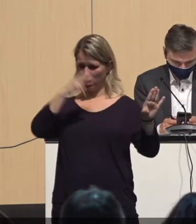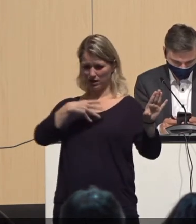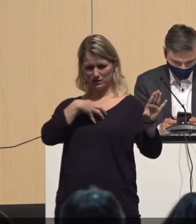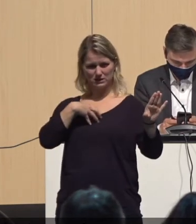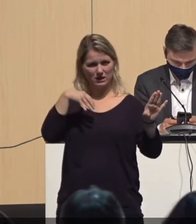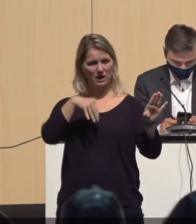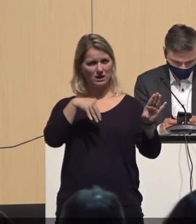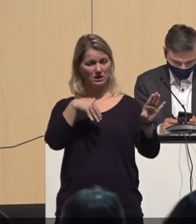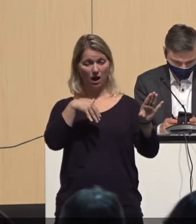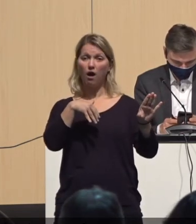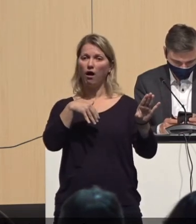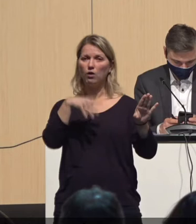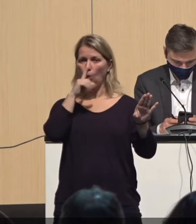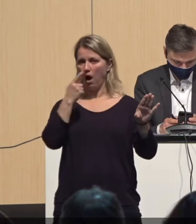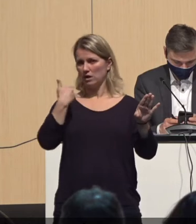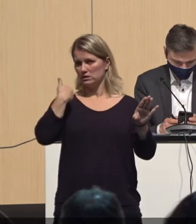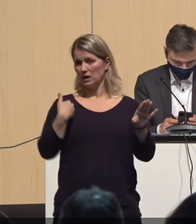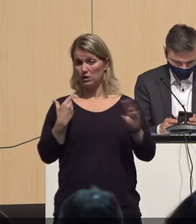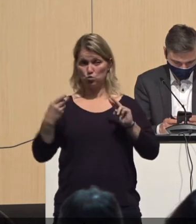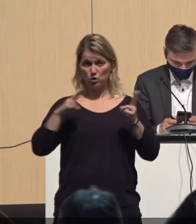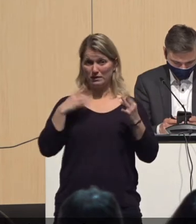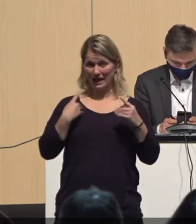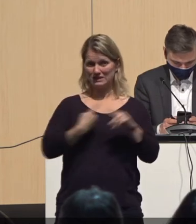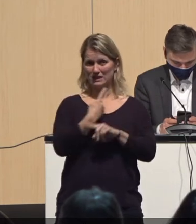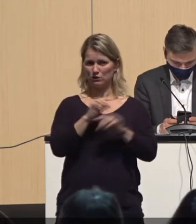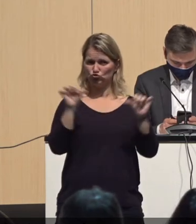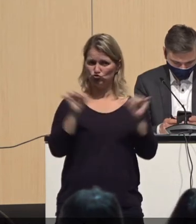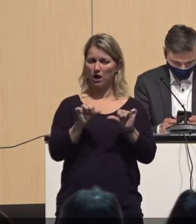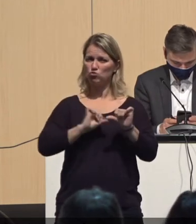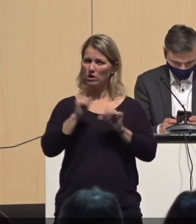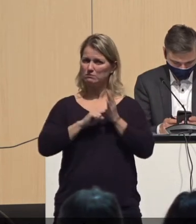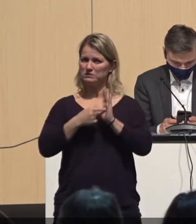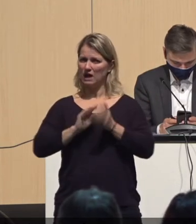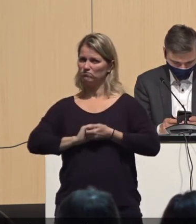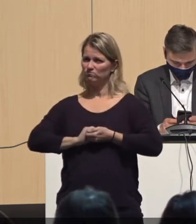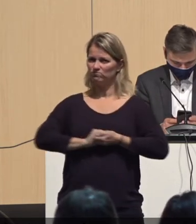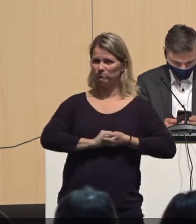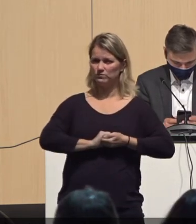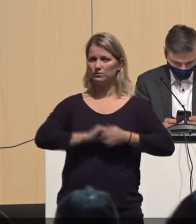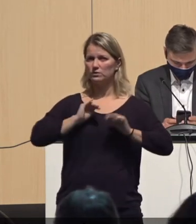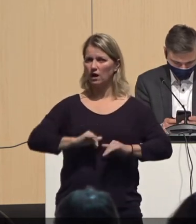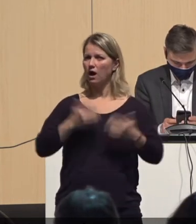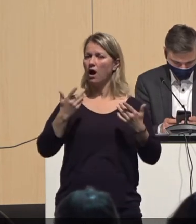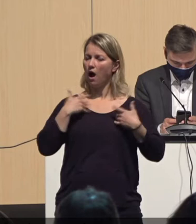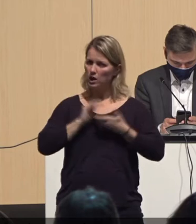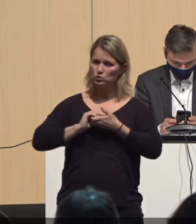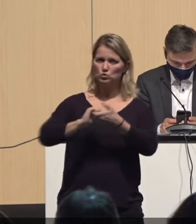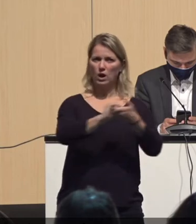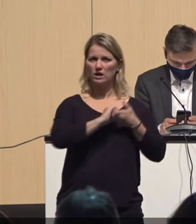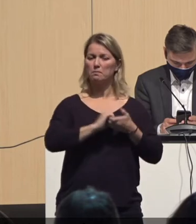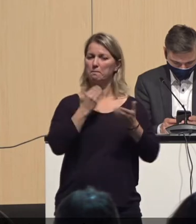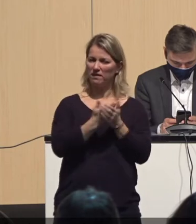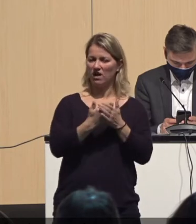auch in diesen sehr schlechten und gerade auch sehr angespannten Zeiten zusammensteht und dementsprechend auch Solidarität miteinander